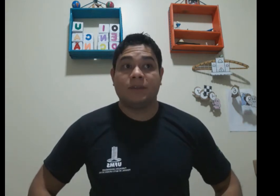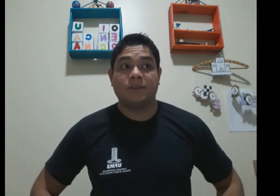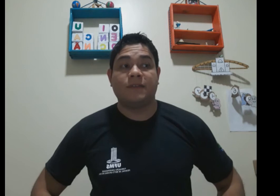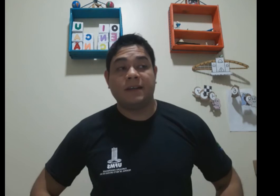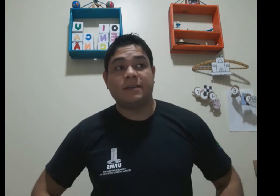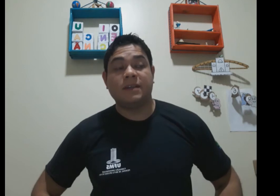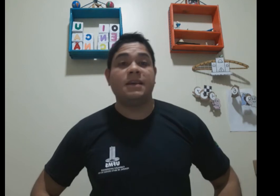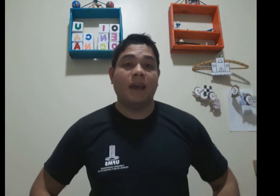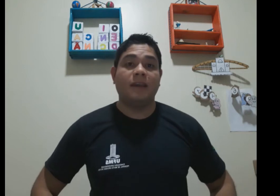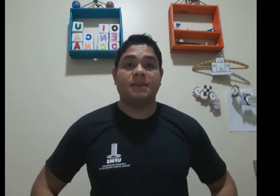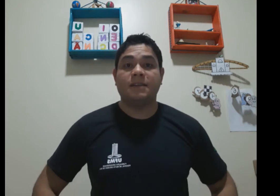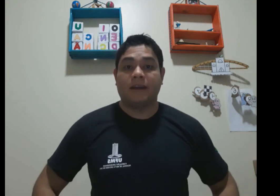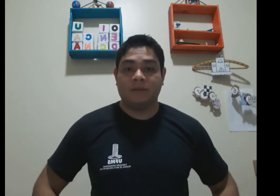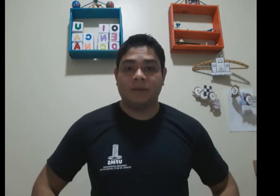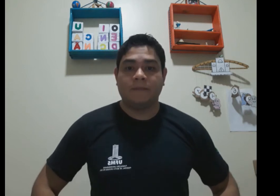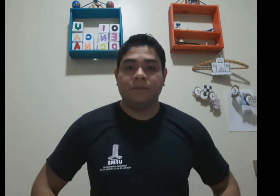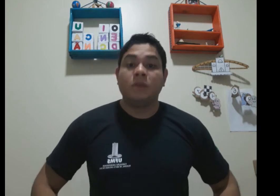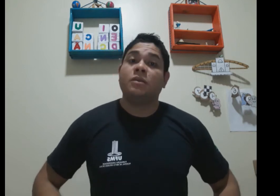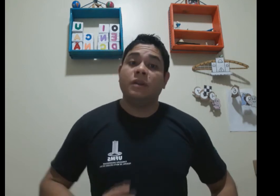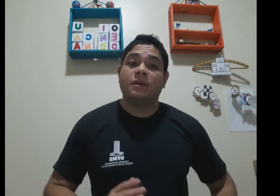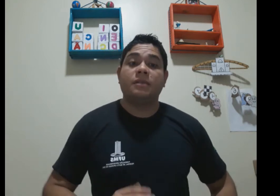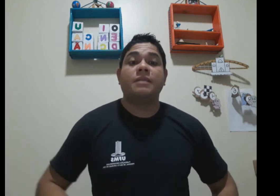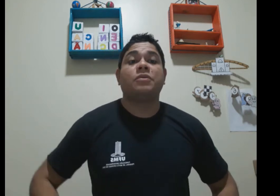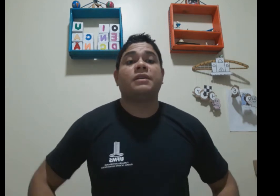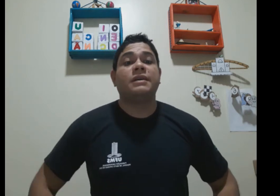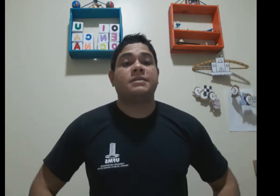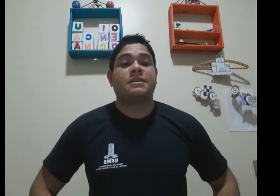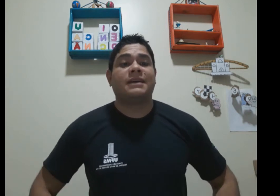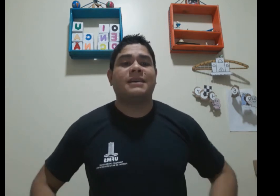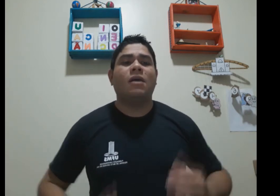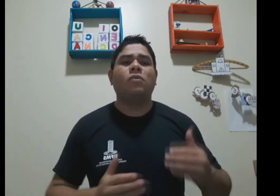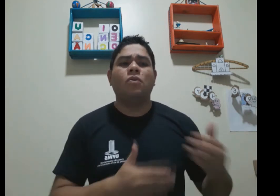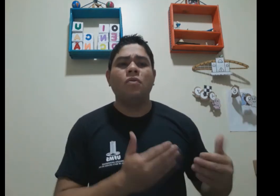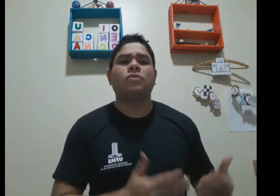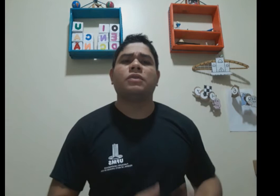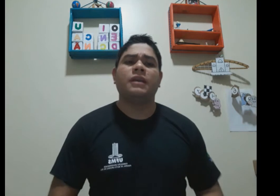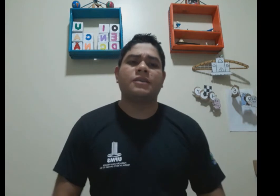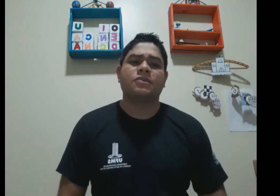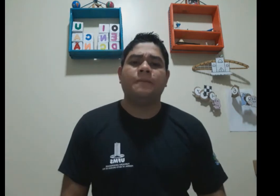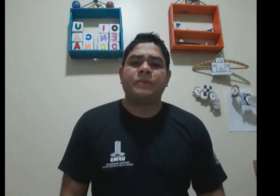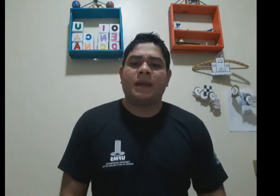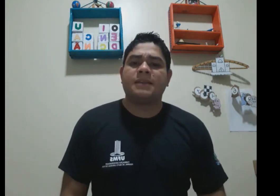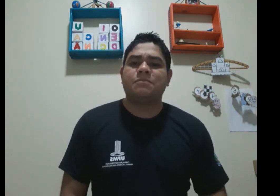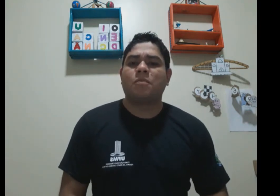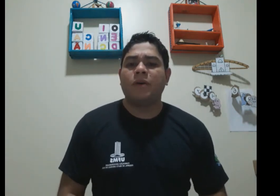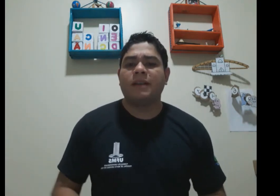texto falando o que é esse intérprete. No entanto, é importante citar que ao longo do texto ela se propõe em